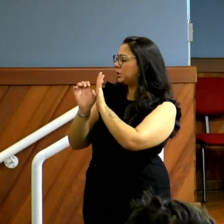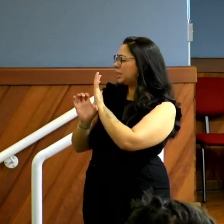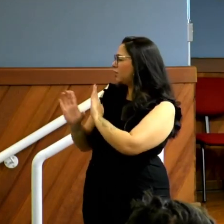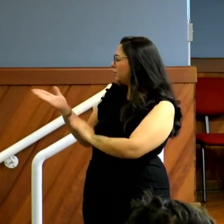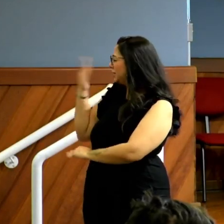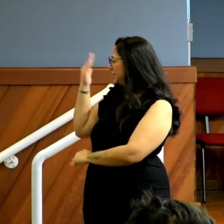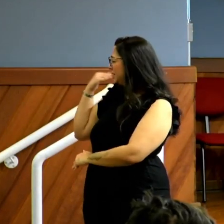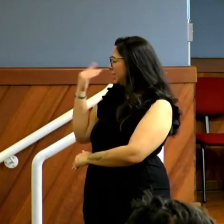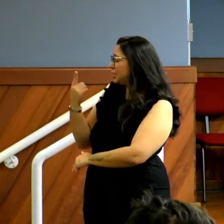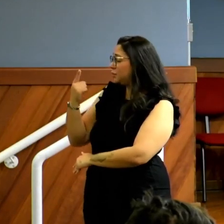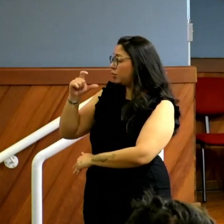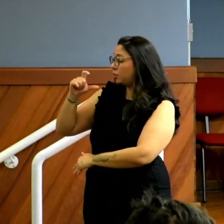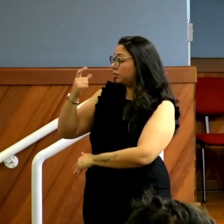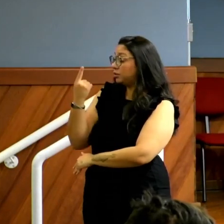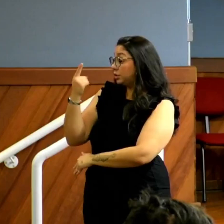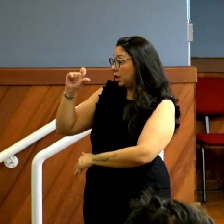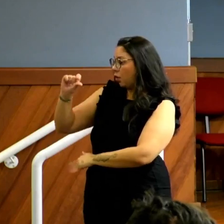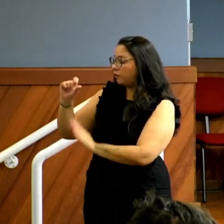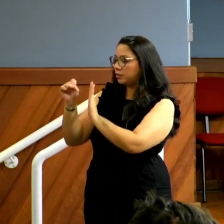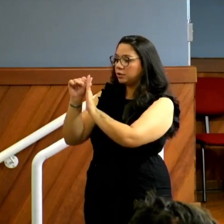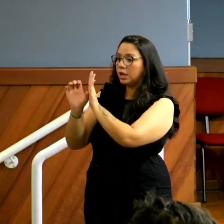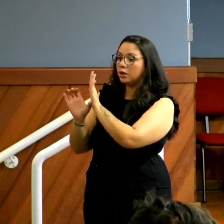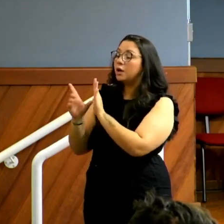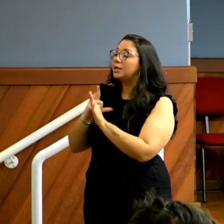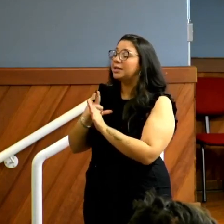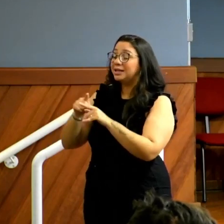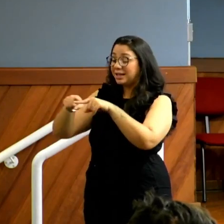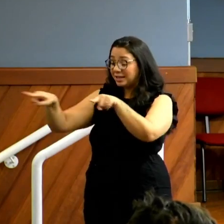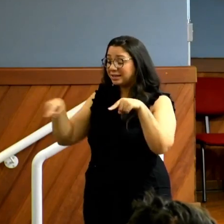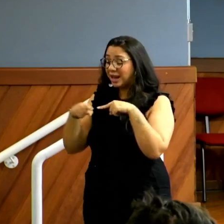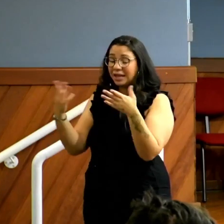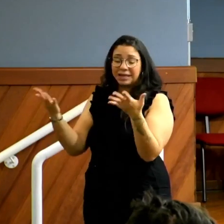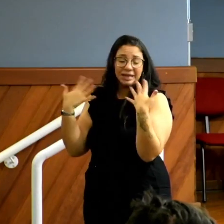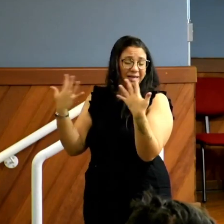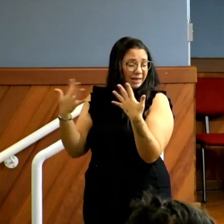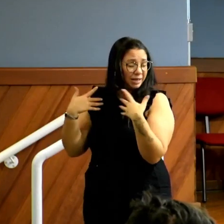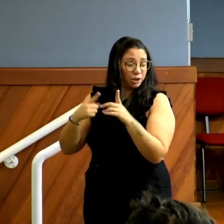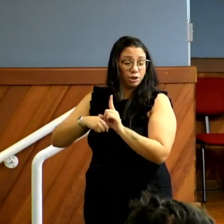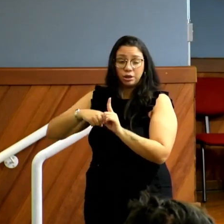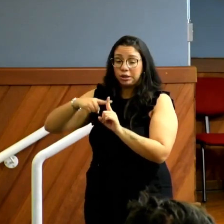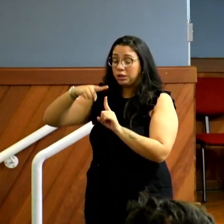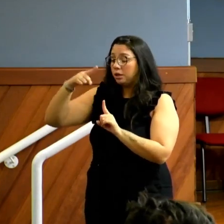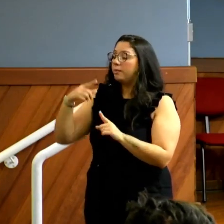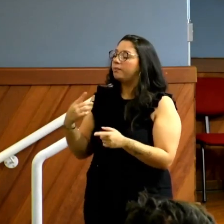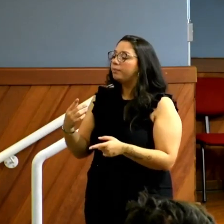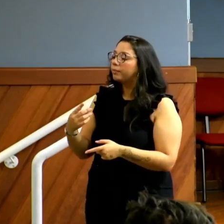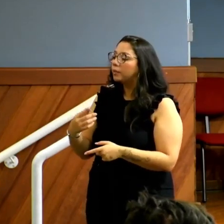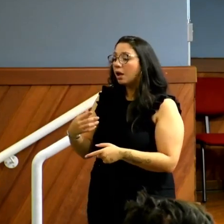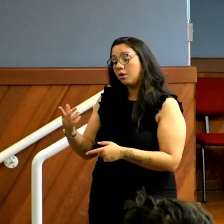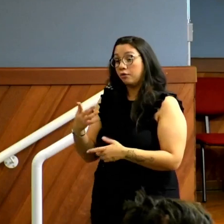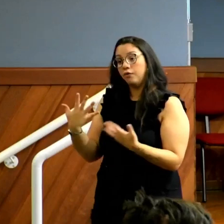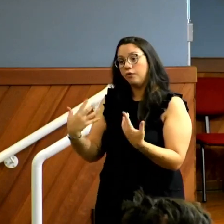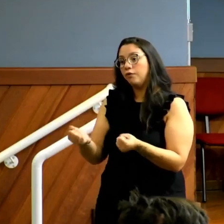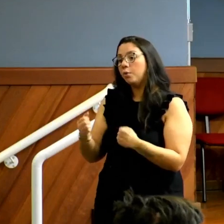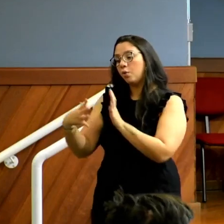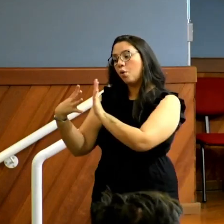sala é quente. E aí, o ponto era, faz uma reprodução. Ah, não. Não. As pessoas querem ver a materialidade,